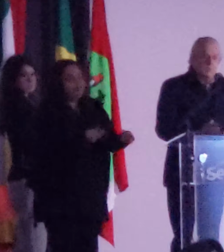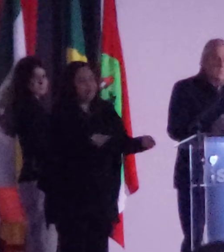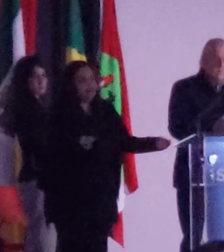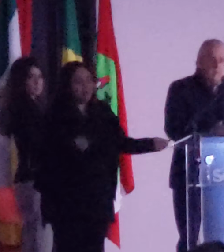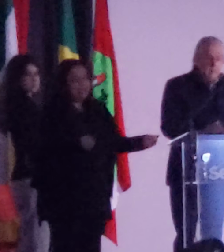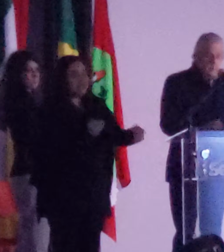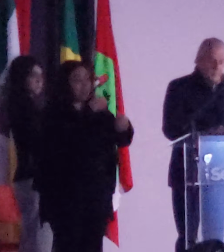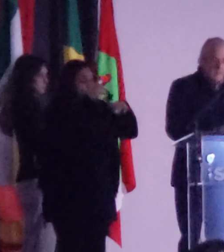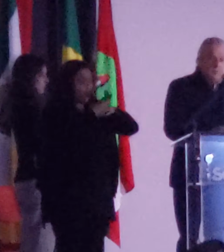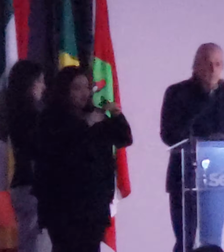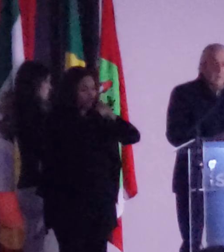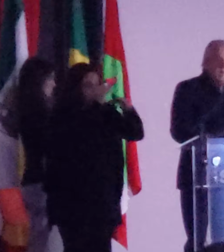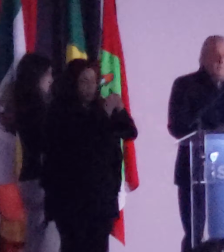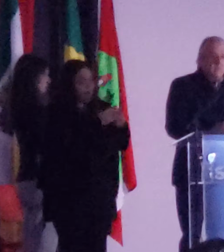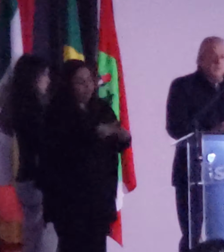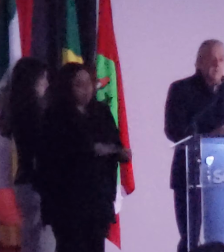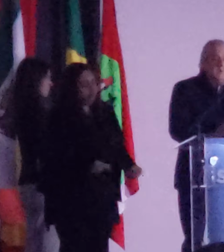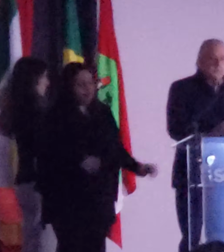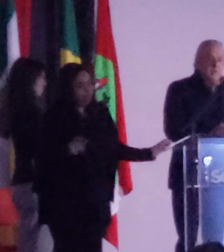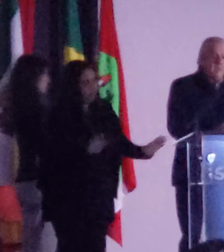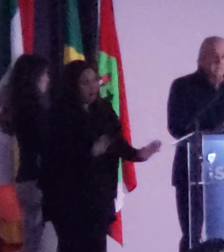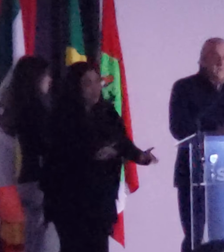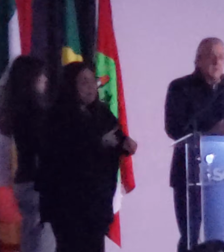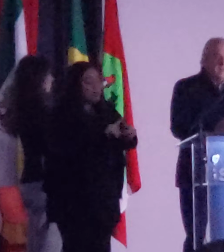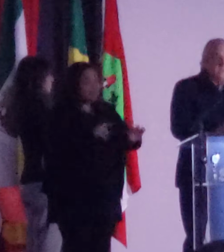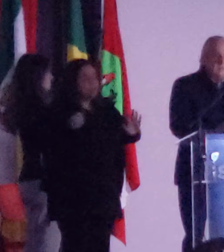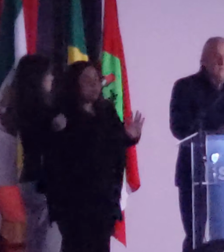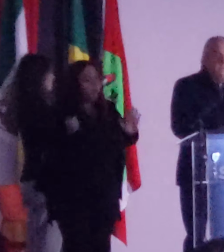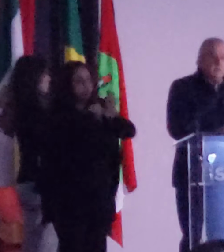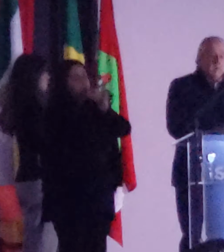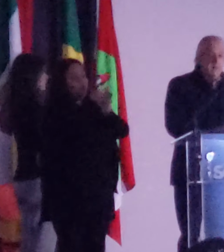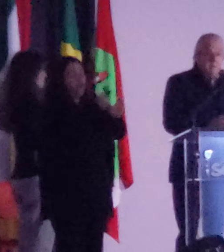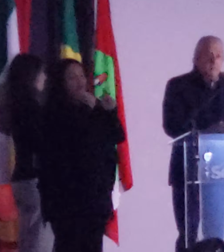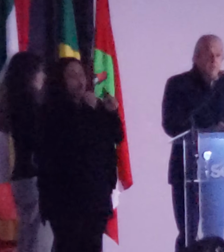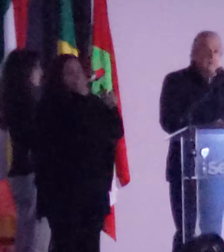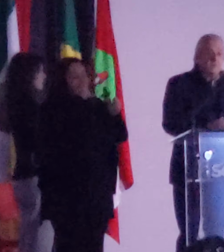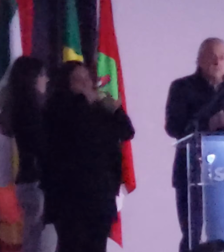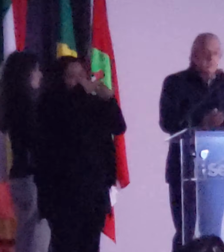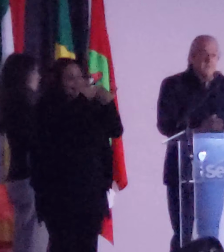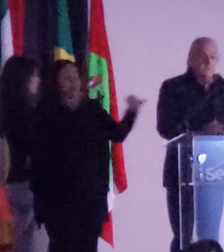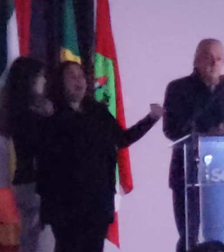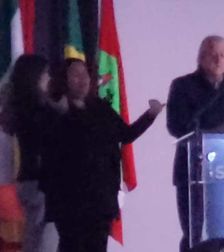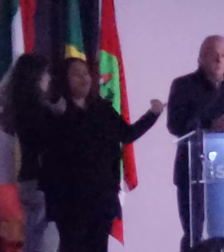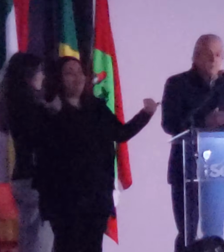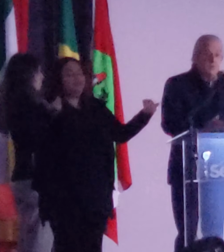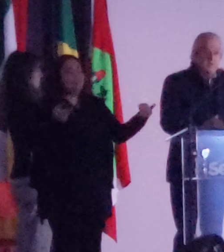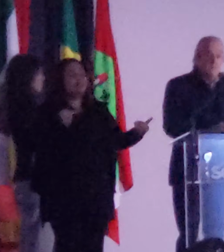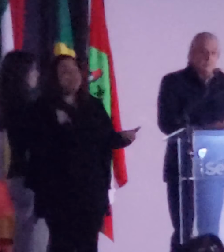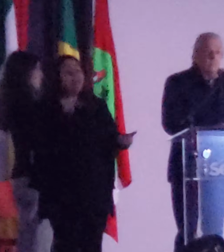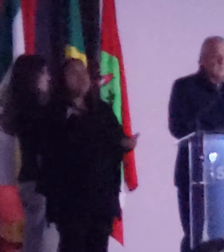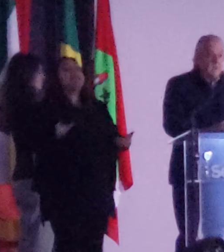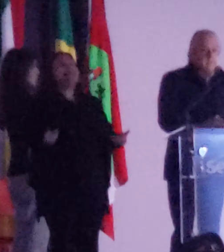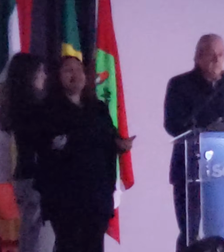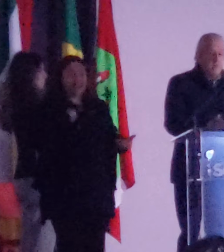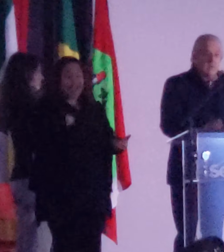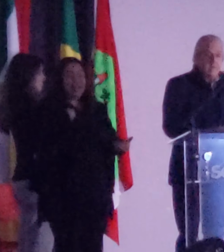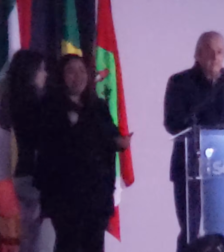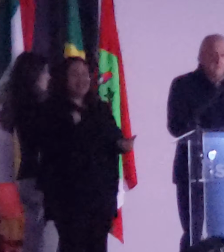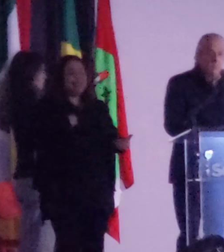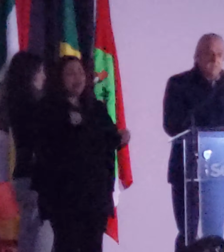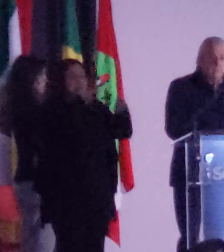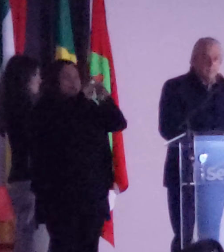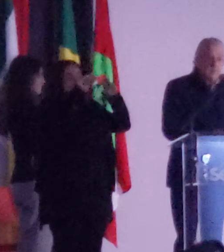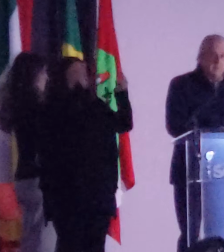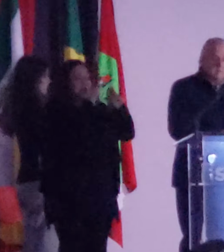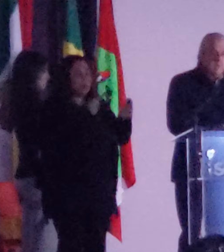está sendo recuperado, mas uma referência em relação à memória de que existe um museu que é uma